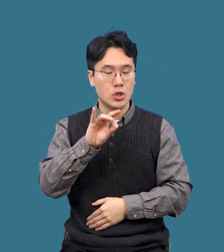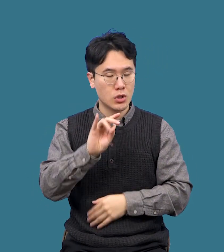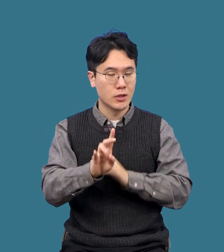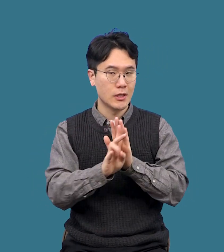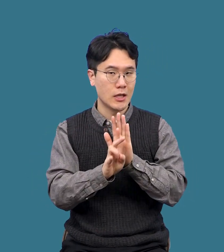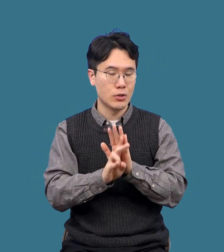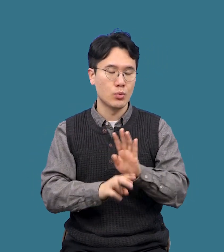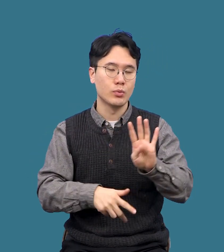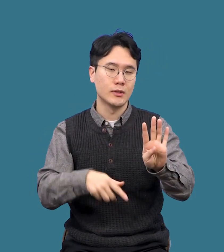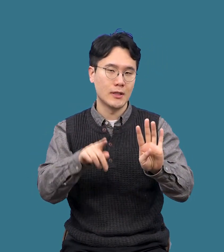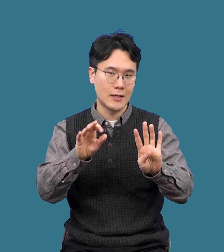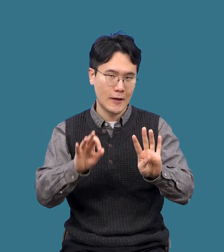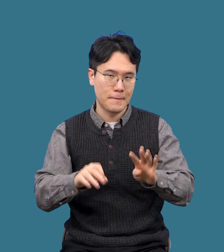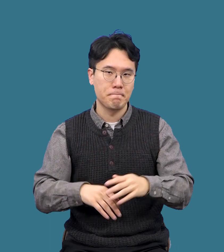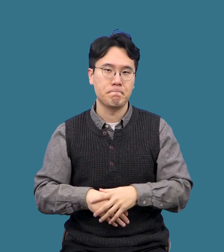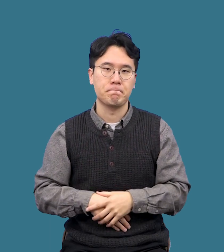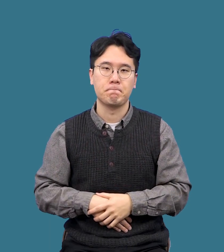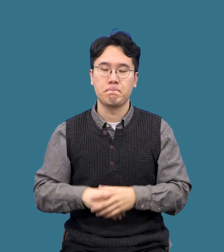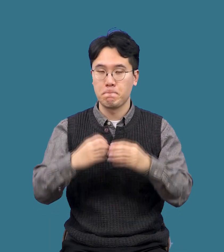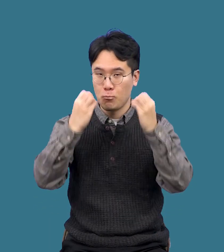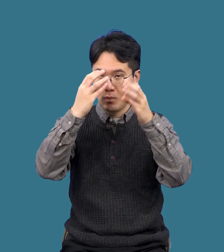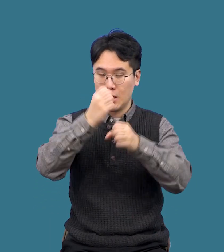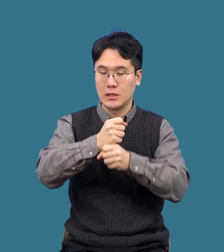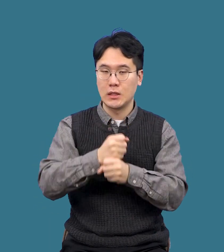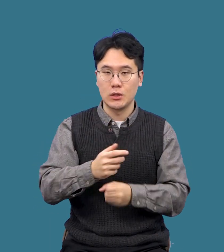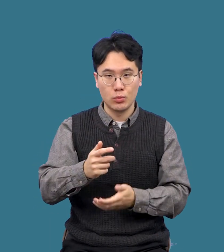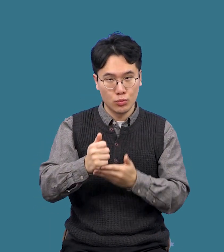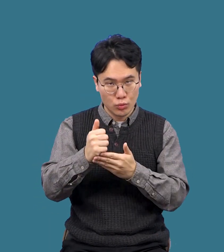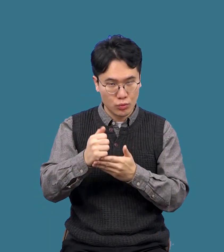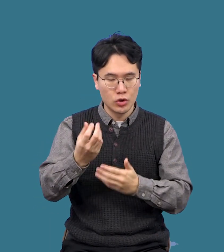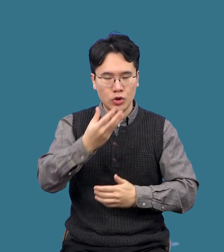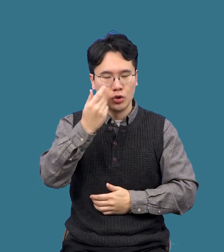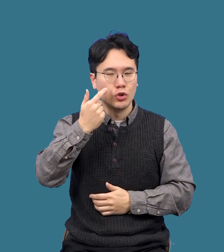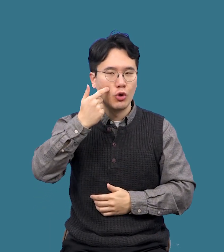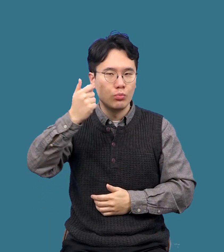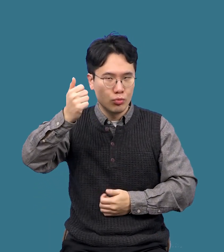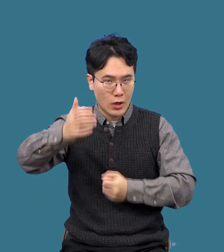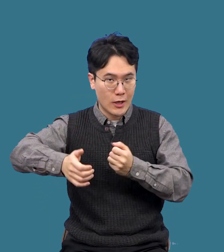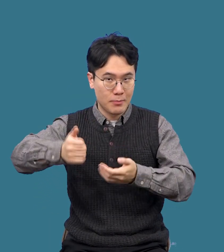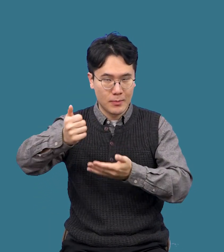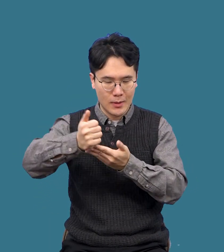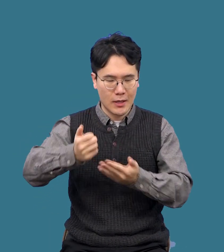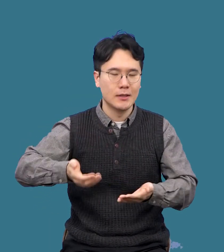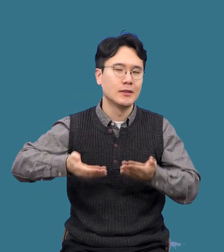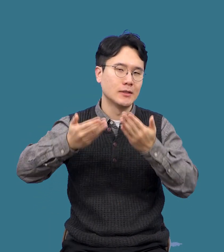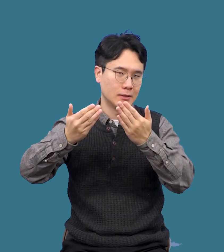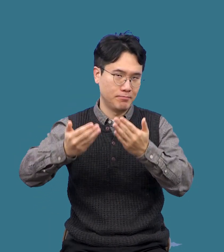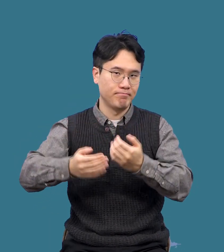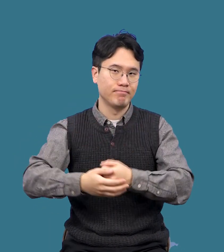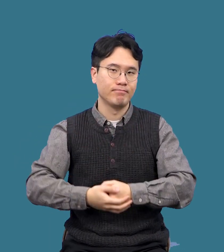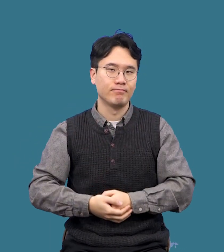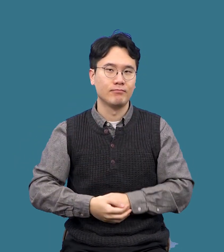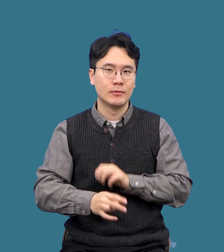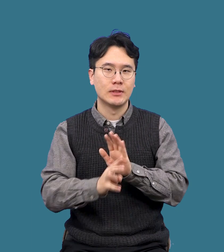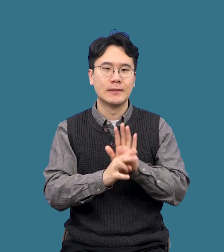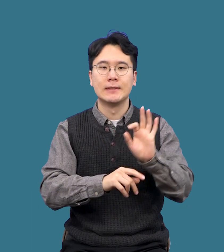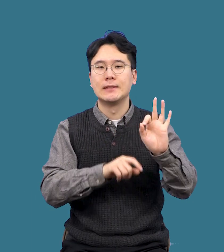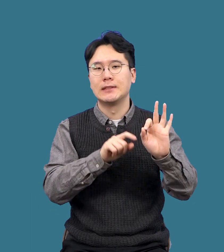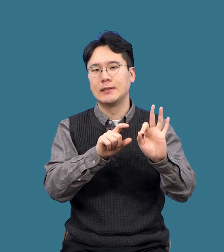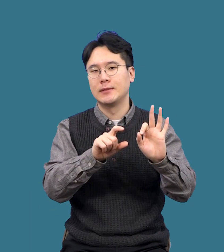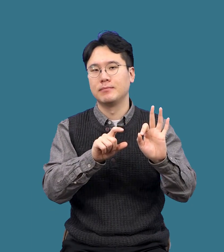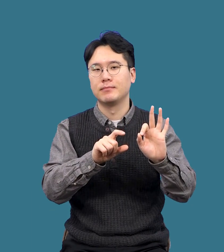4장은 창조주 하나님, 성부 하나님께 드려지는 예배입니다. 계시록 4장 10절과